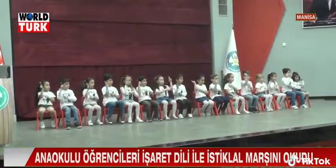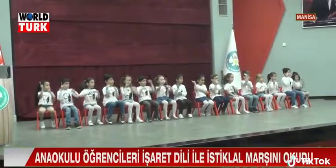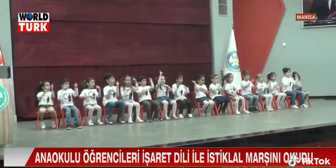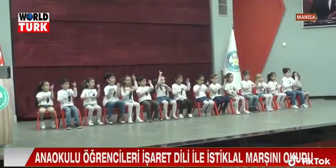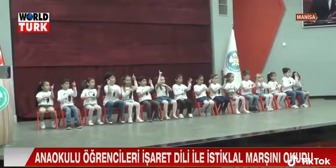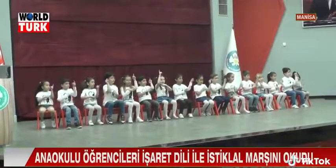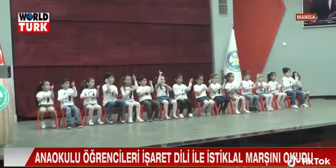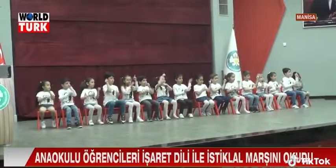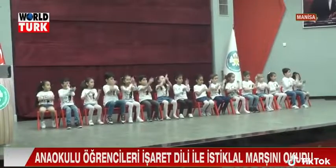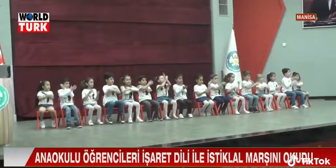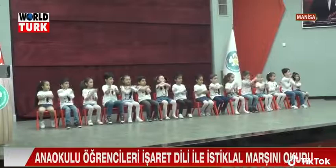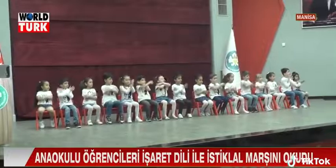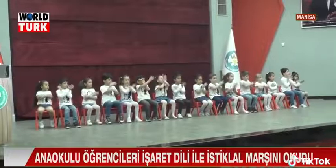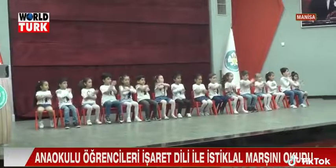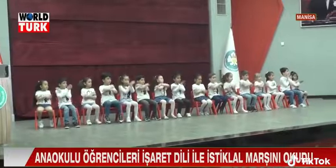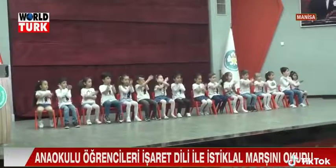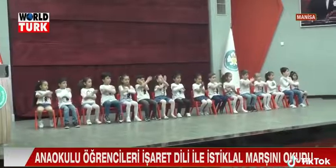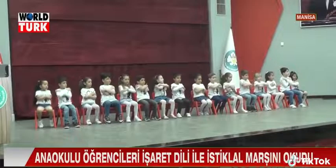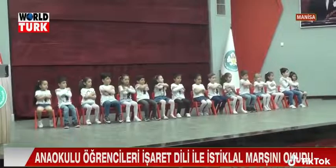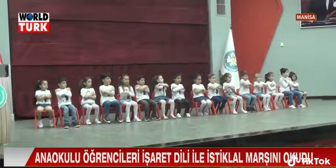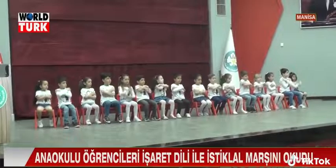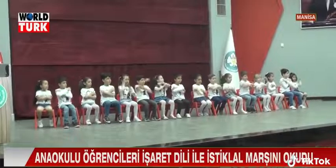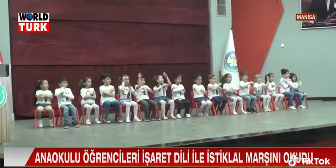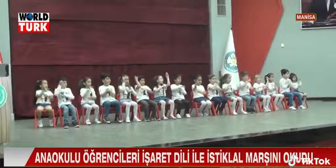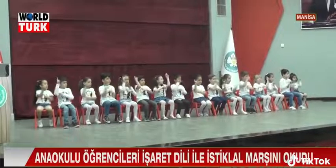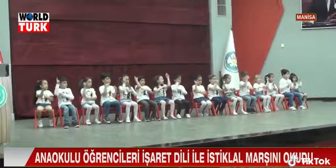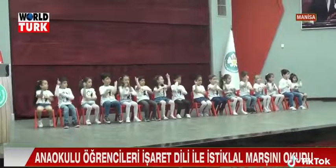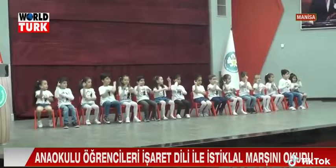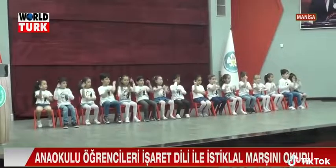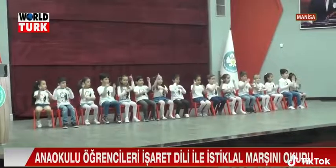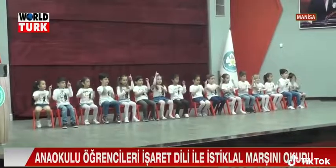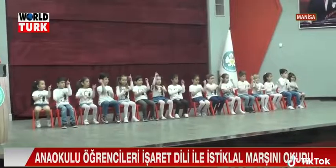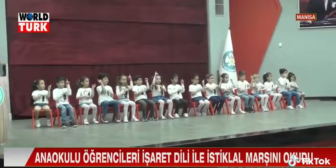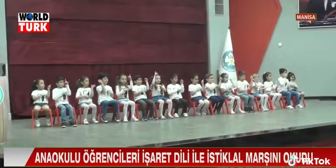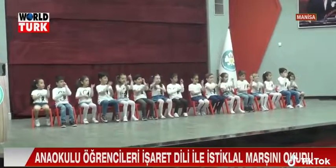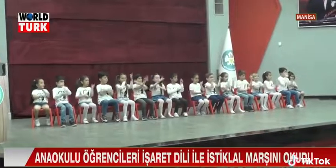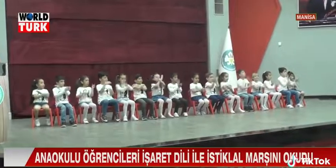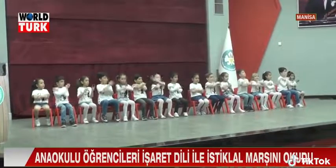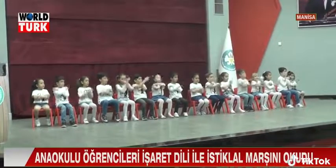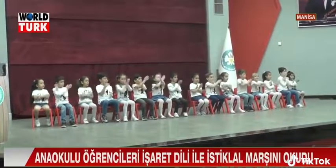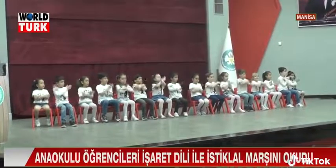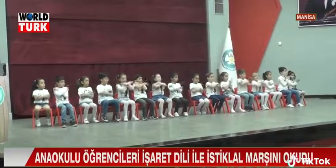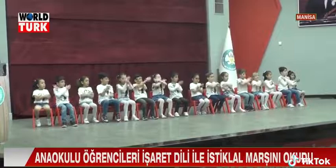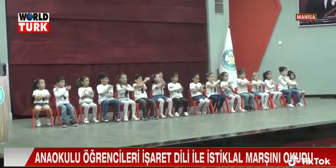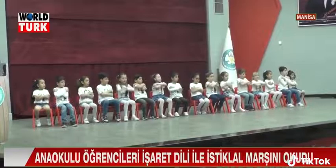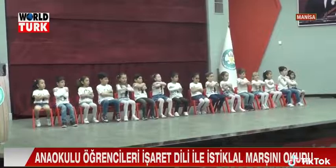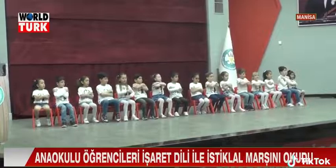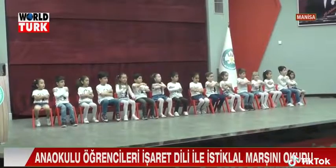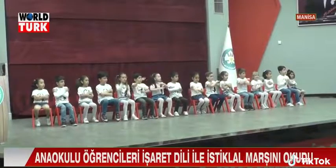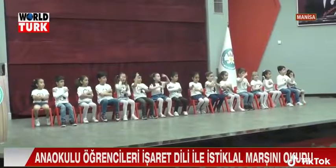Eğitim Uygulama Okulu'nda faaliyete geçirilen ve Hasan Fırat Anaokulu, Valide Sultan Anaokulu, Vilayetler Birliği Anaokulu paydaş olduğu Bir